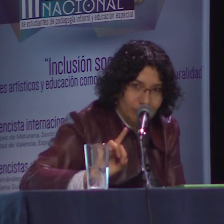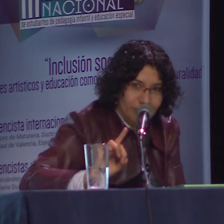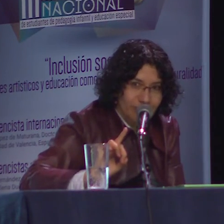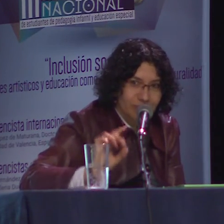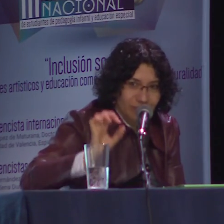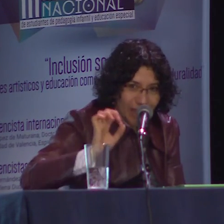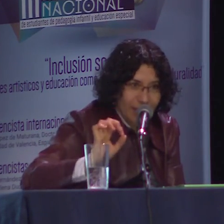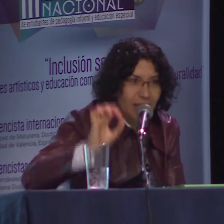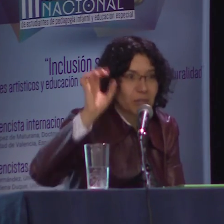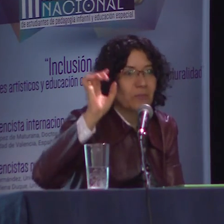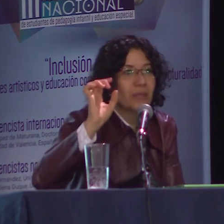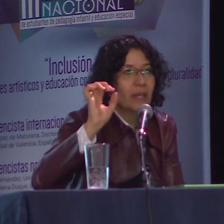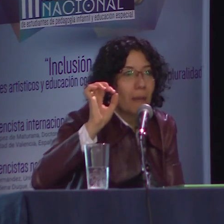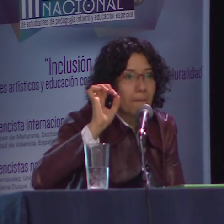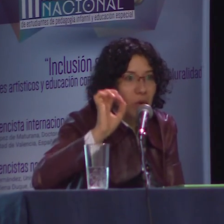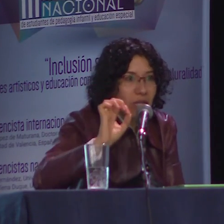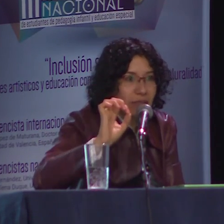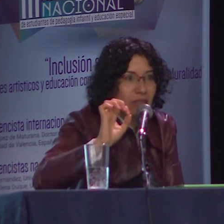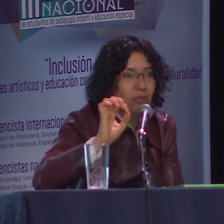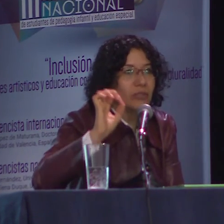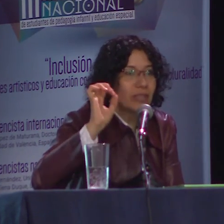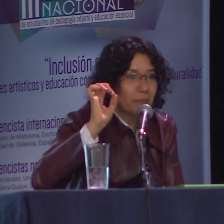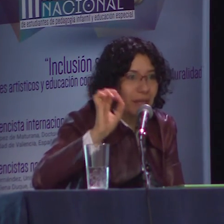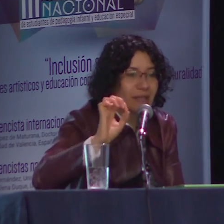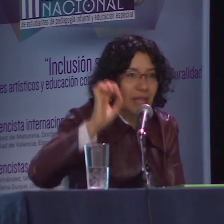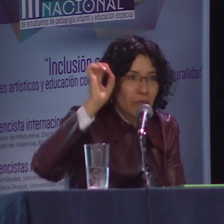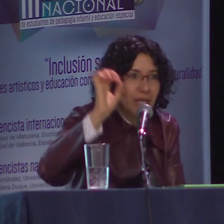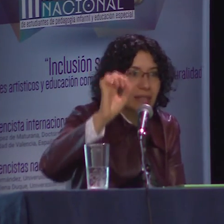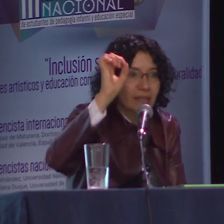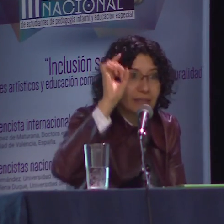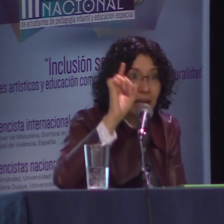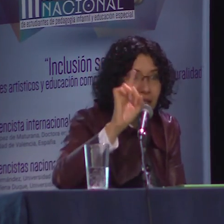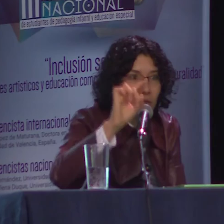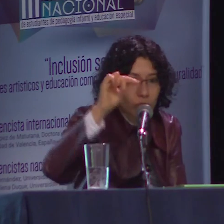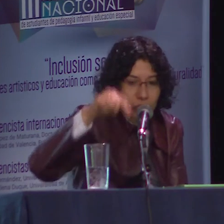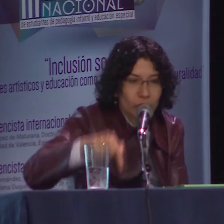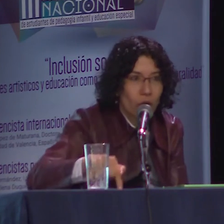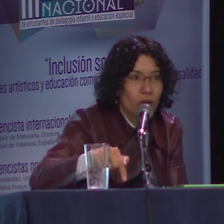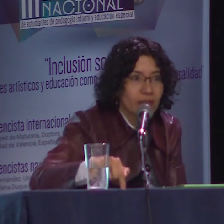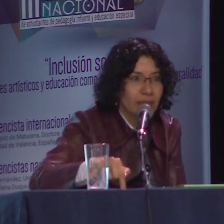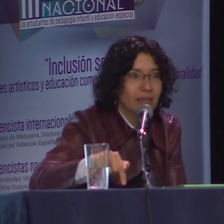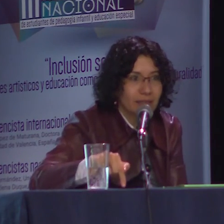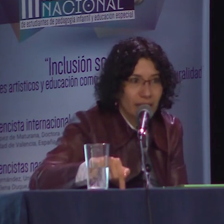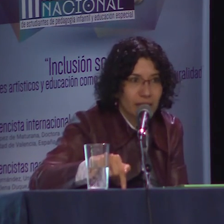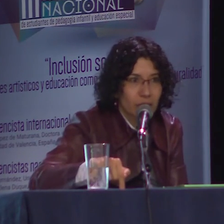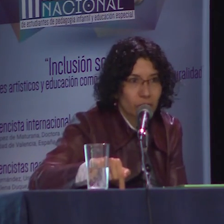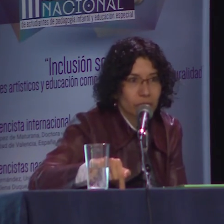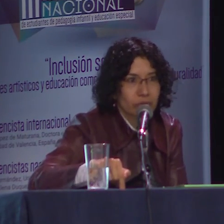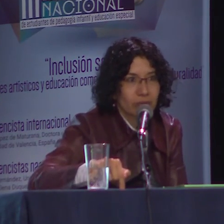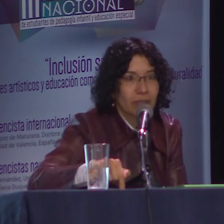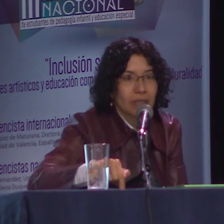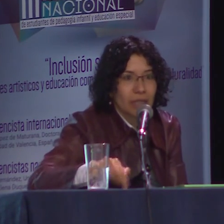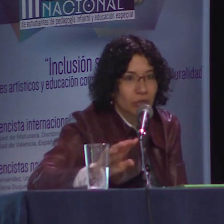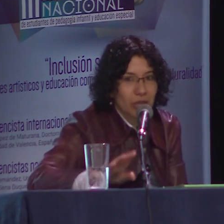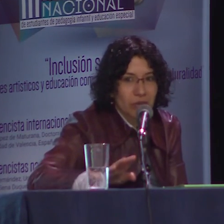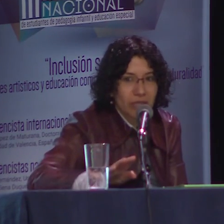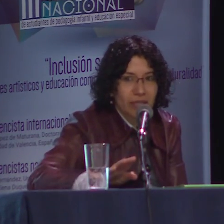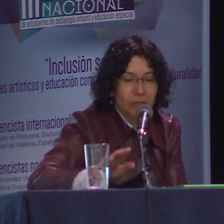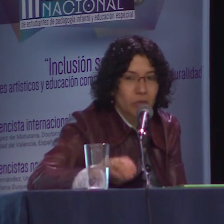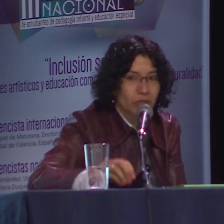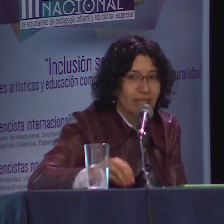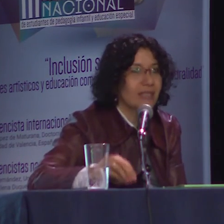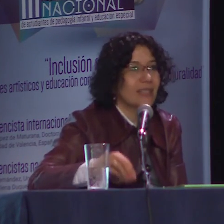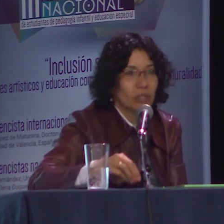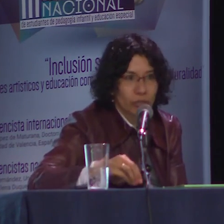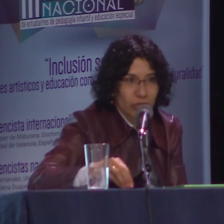politiqueros, aclaro. Políticos para saber que sí hay recursos, hoy día sí hay recursos. Y los que viven